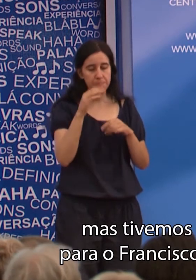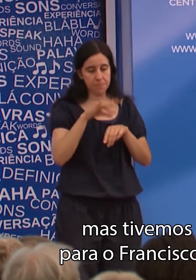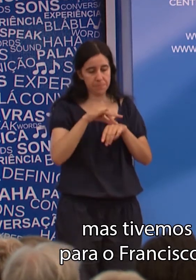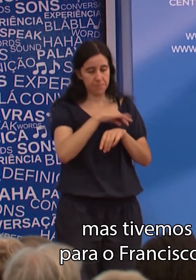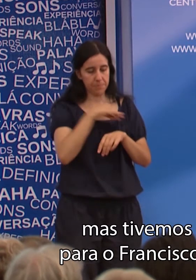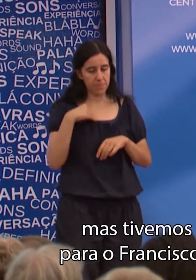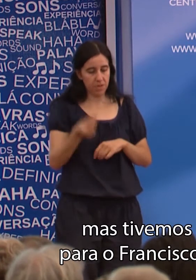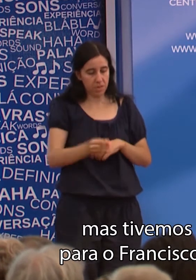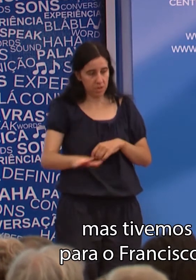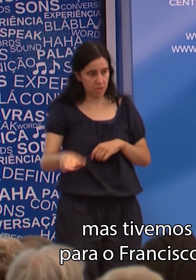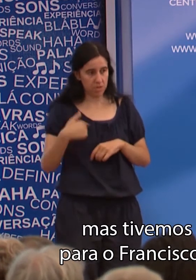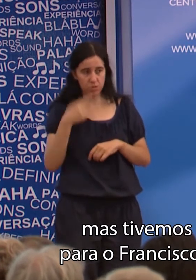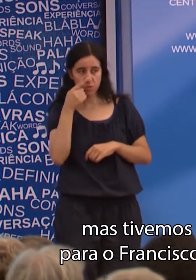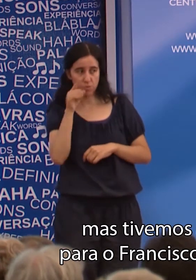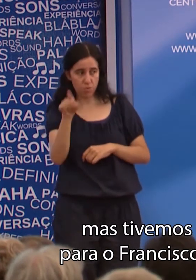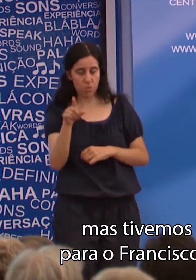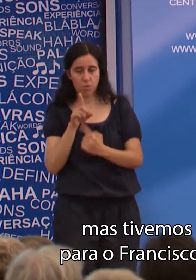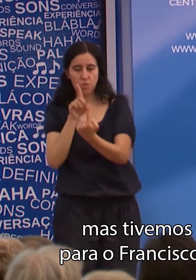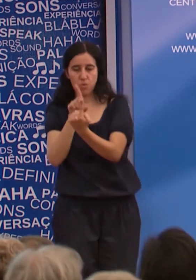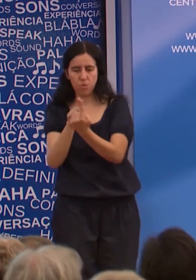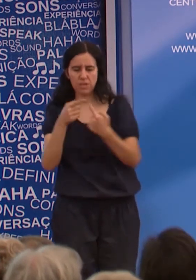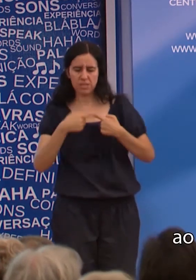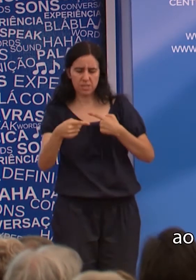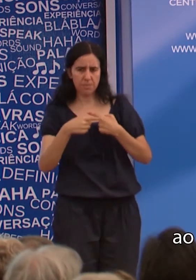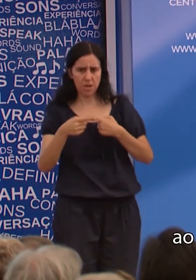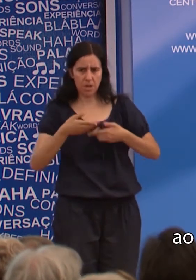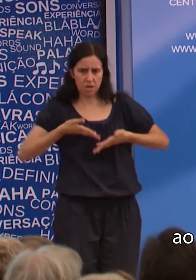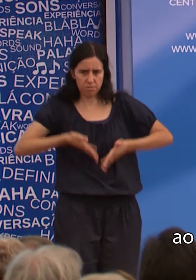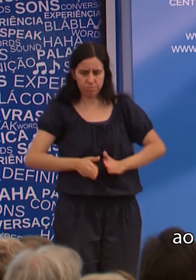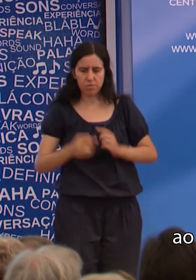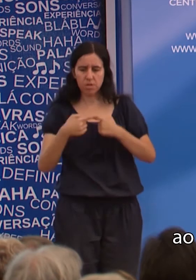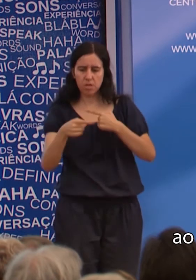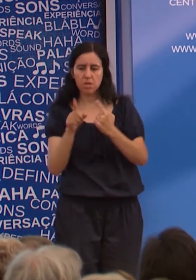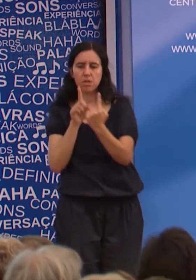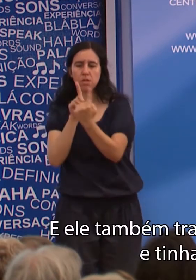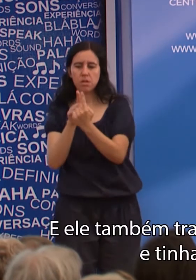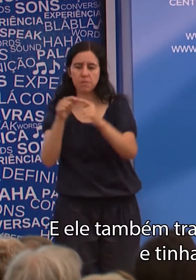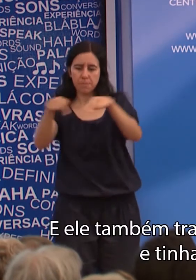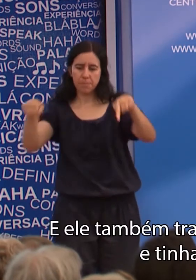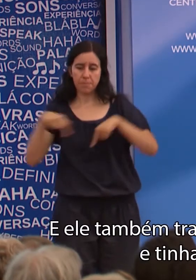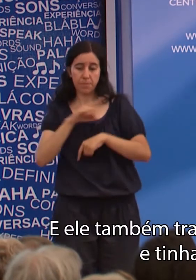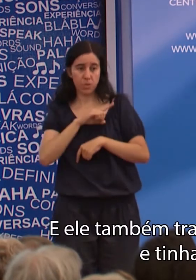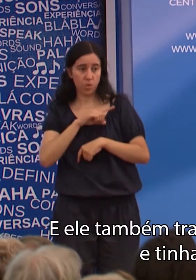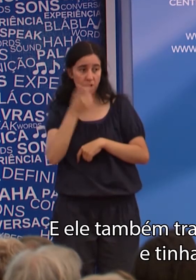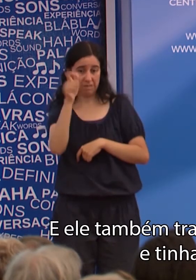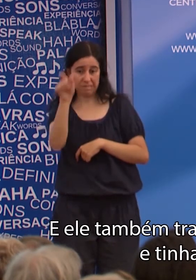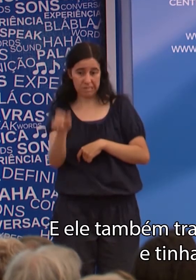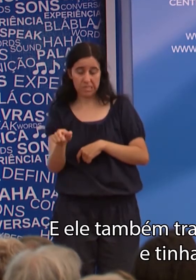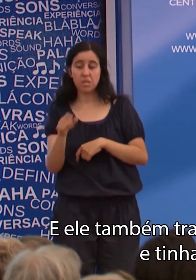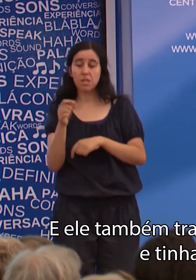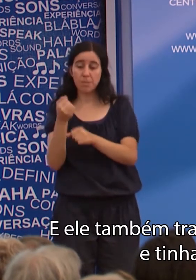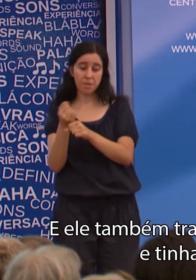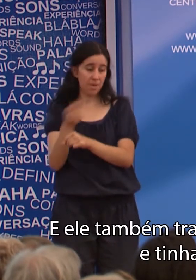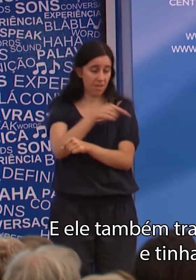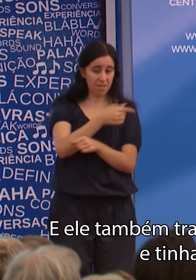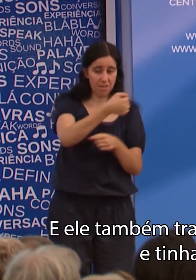para o Francisco e fomos à consulta da primeira semana, ao consultório particular dele. E ele também trabalhava na maternidade Alfredo da